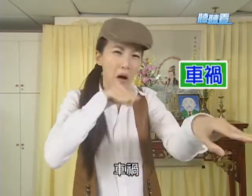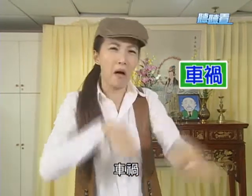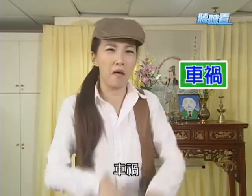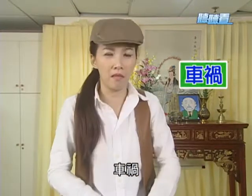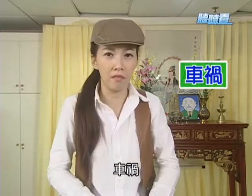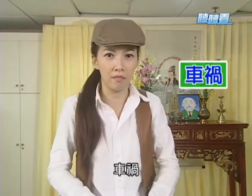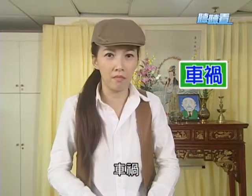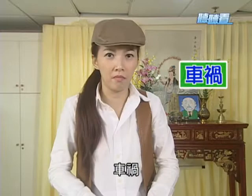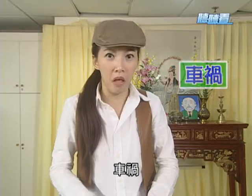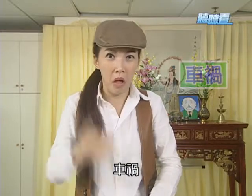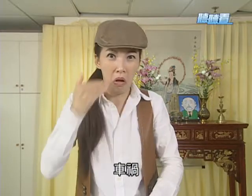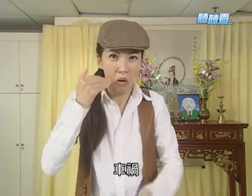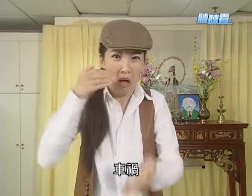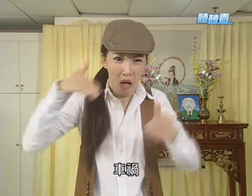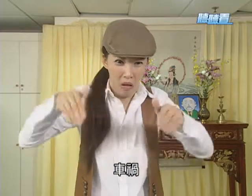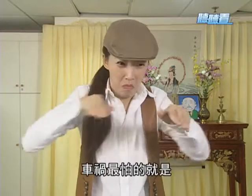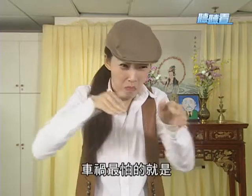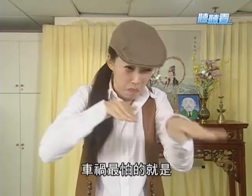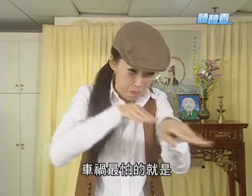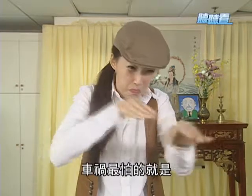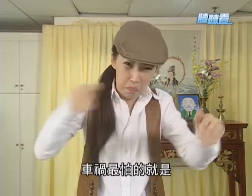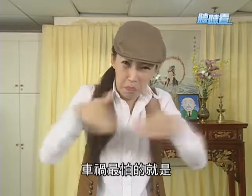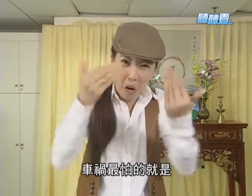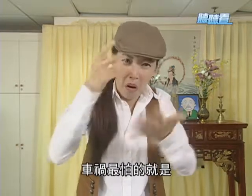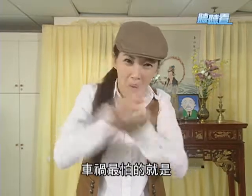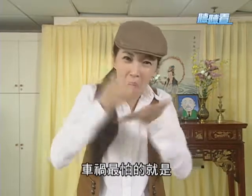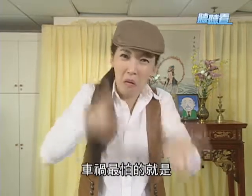祸，车祸最怕的就是